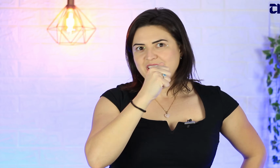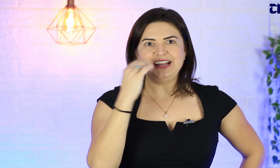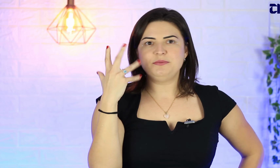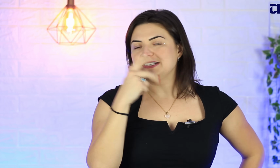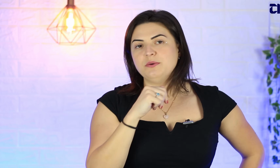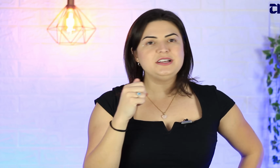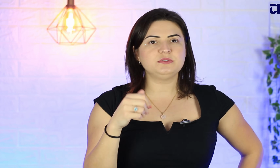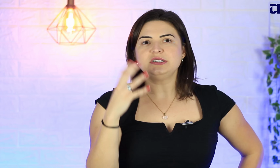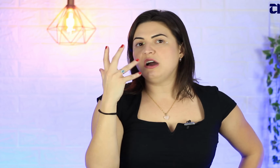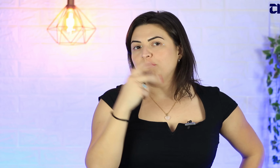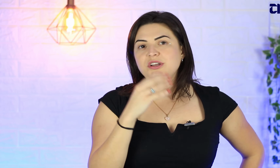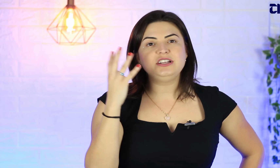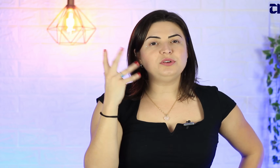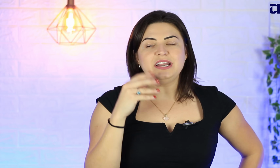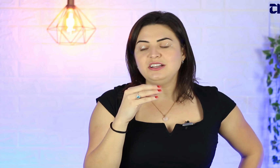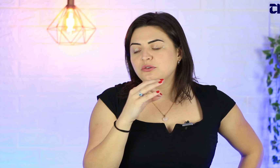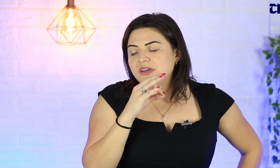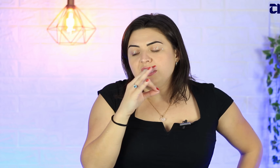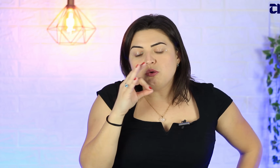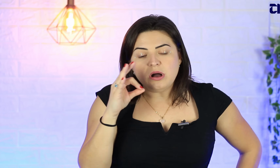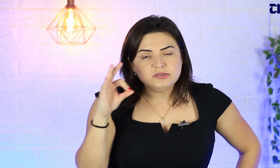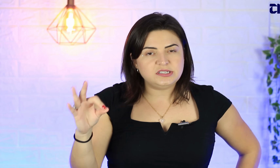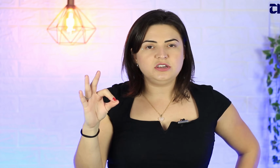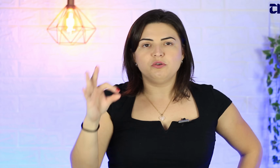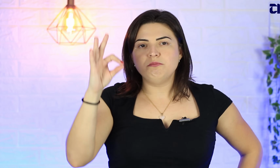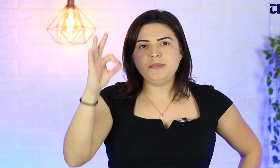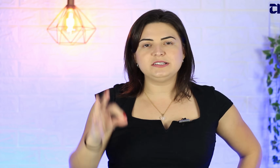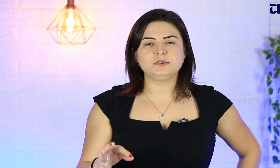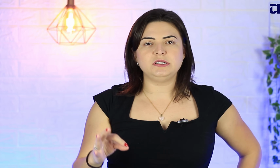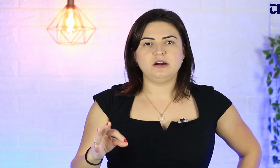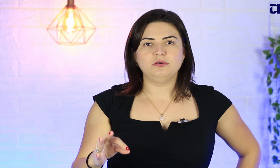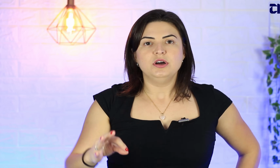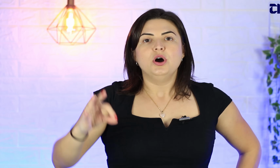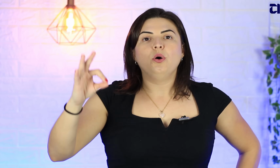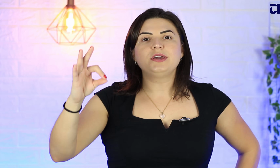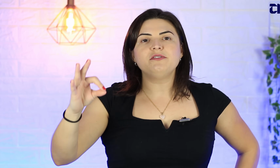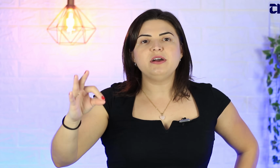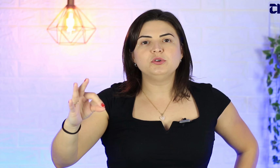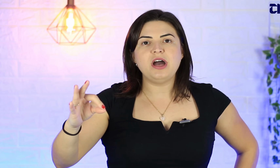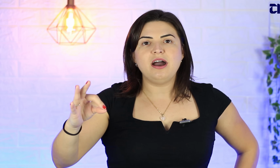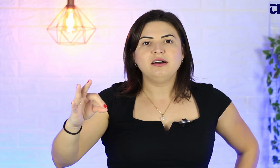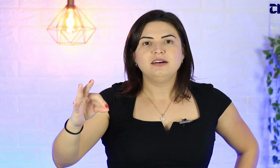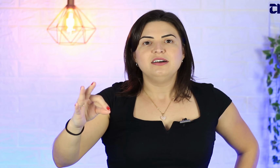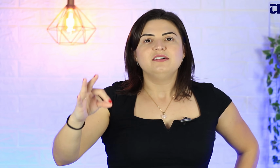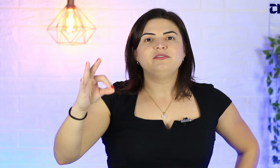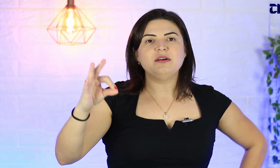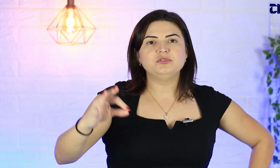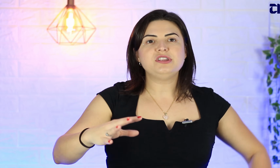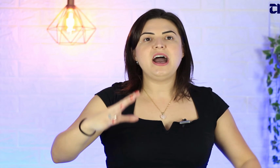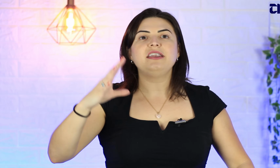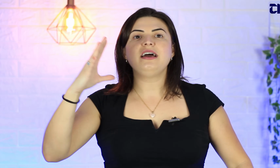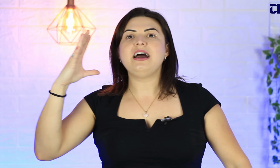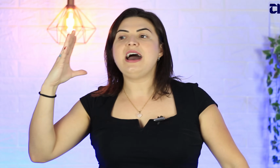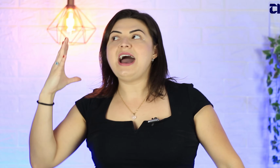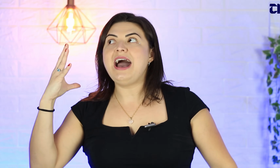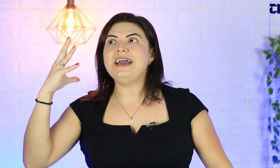Em Libras, é o mesmo sinal. Bonito e lindo. Igualzinho. Mesmo sinal. O que vai mudar? Vai mudar a